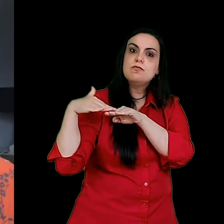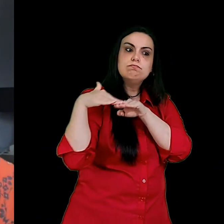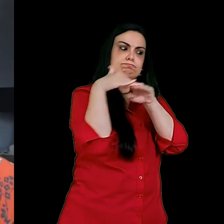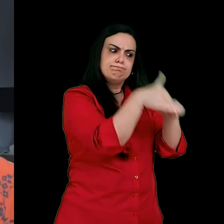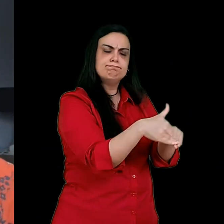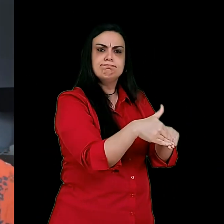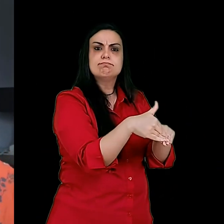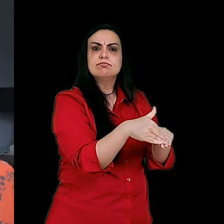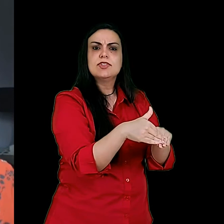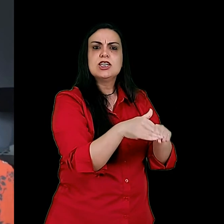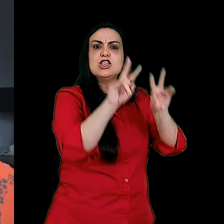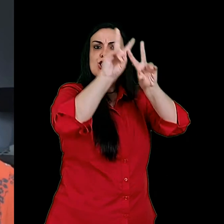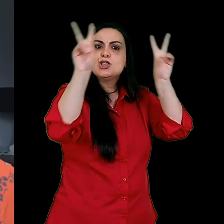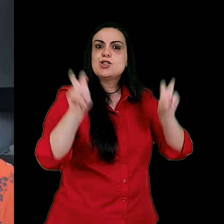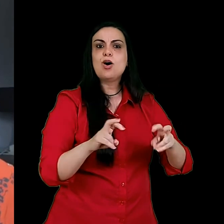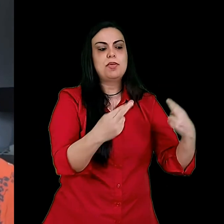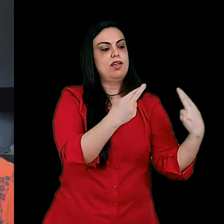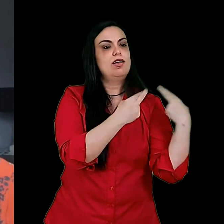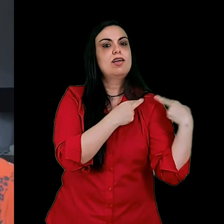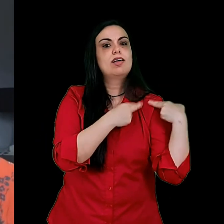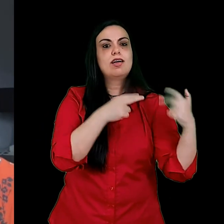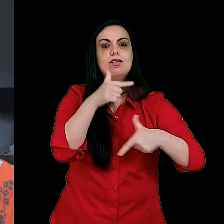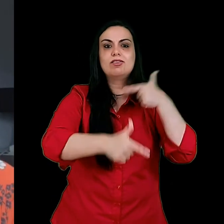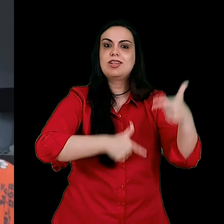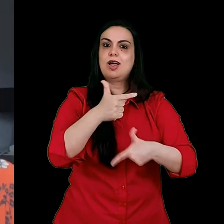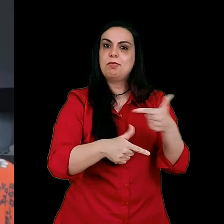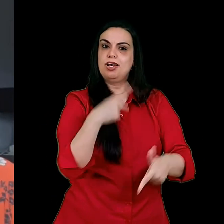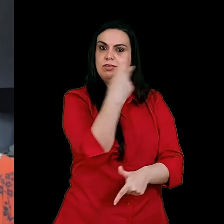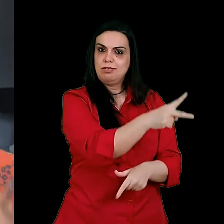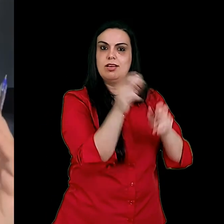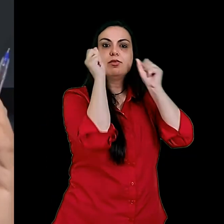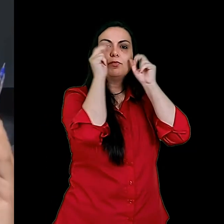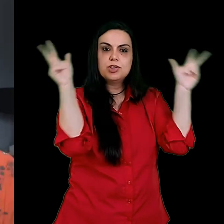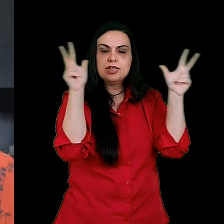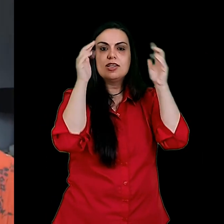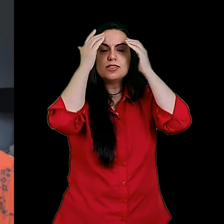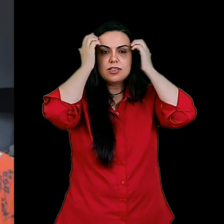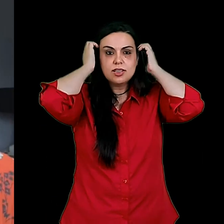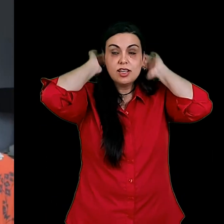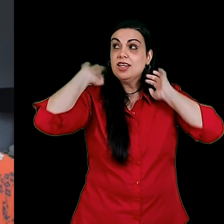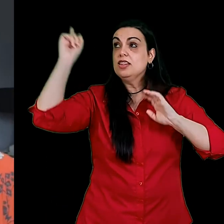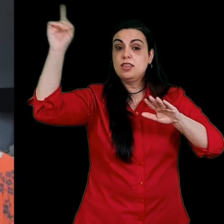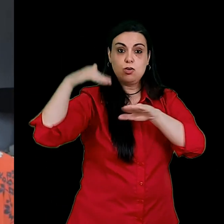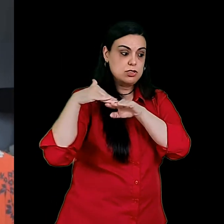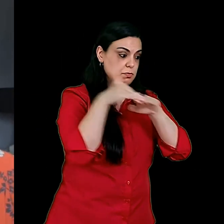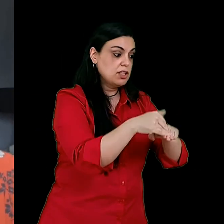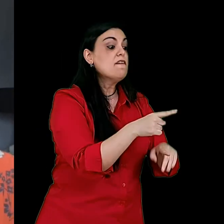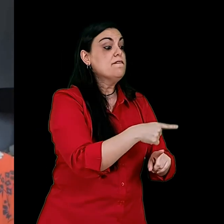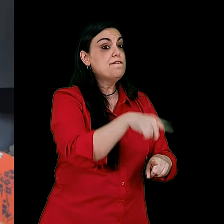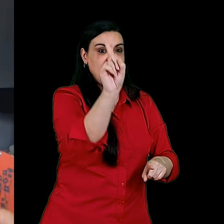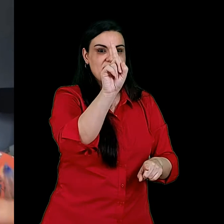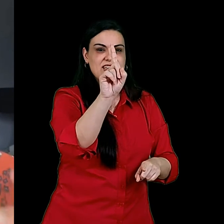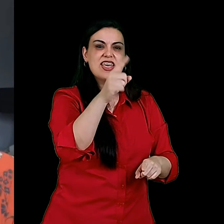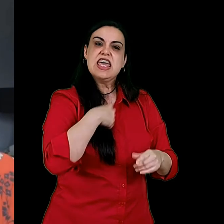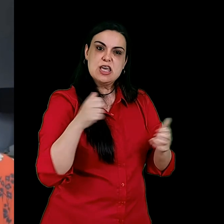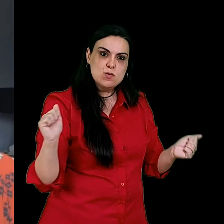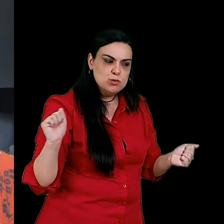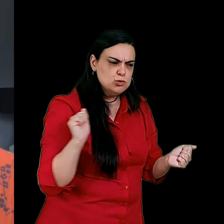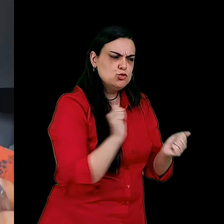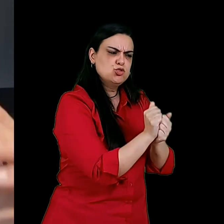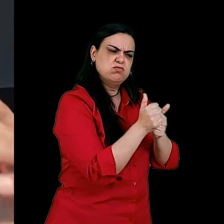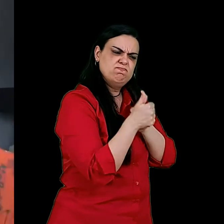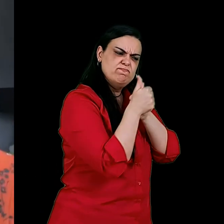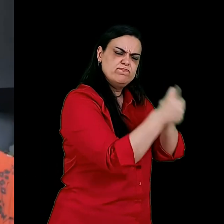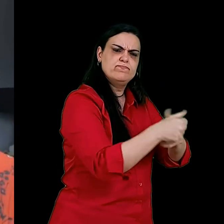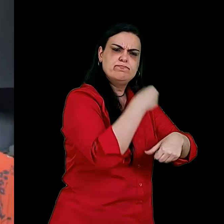da missão que também ele já tinha esclarecido para Moisés: portanto vai, e eu serei com a tua boca